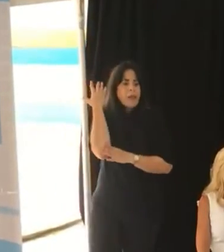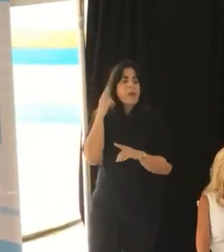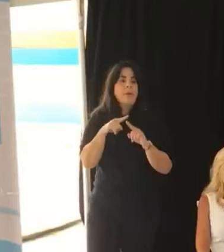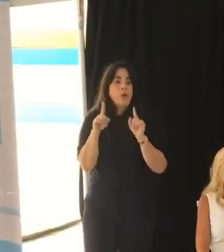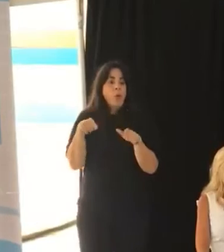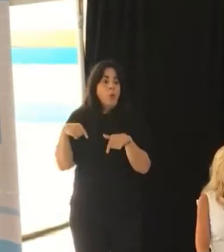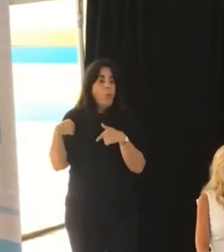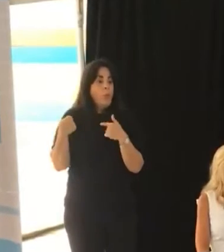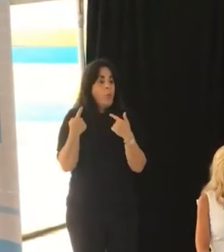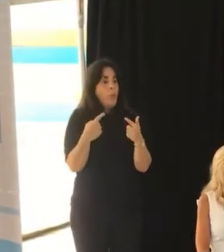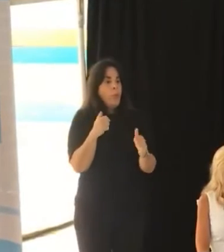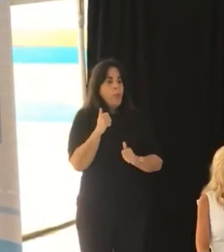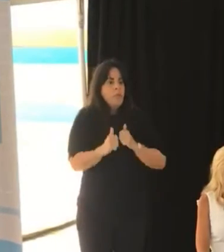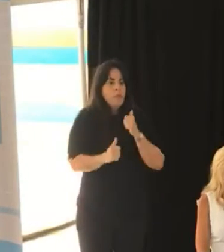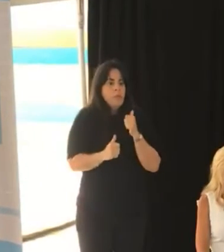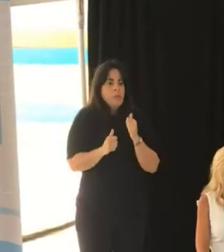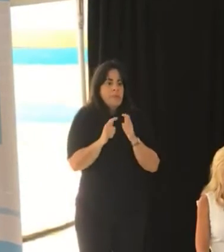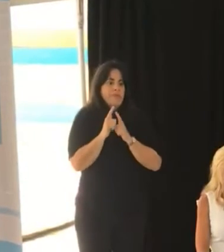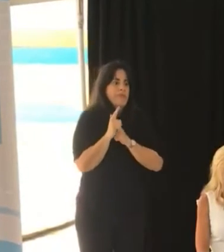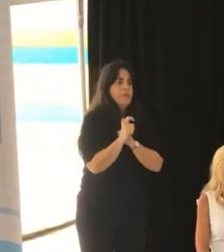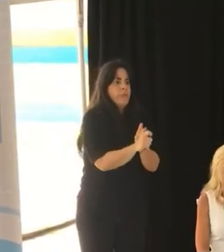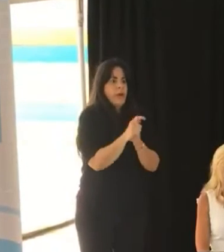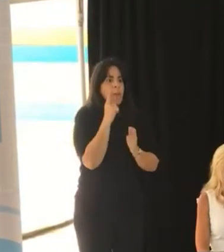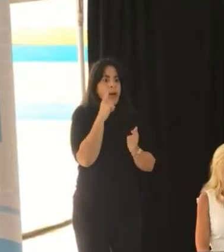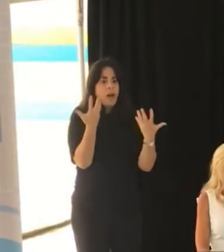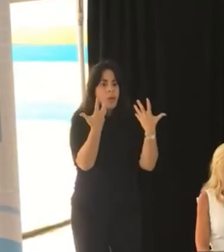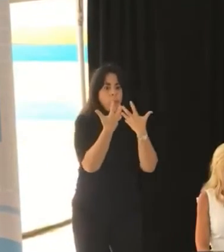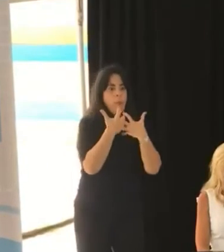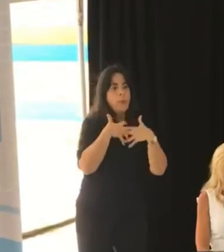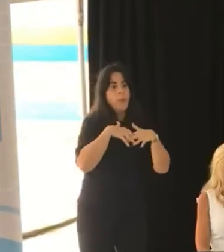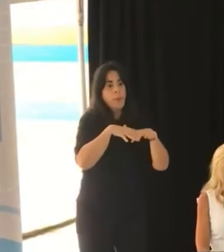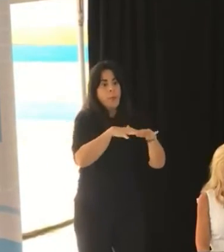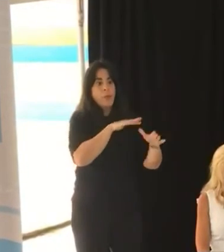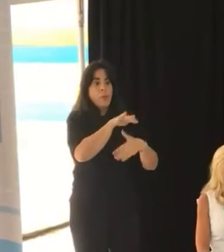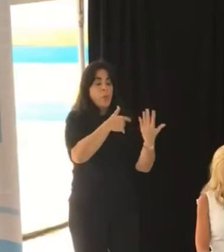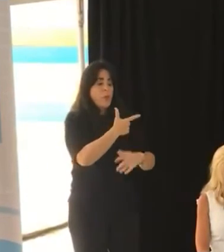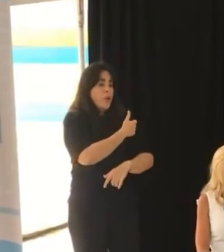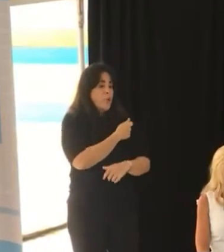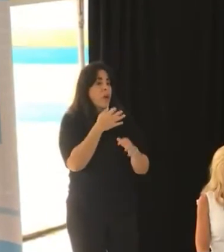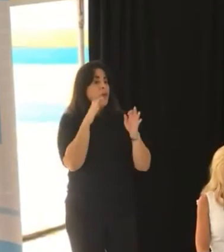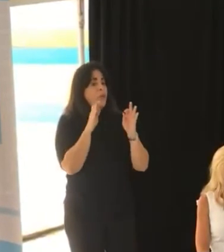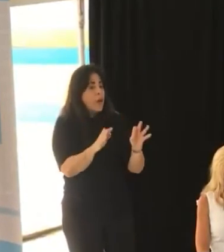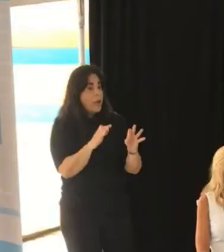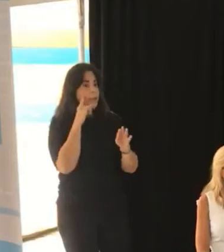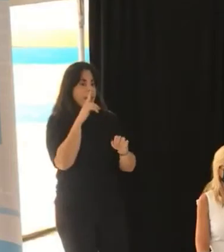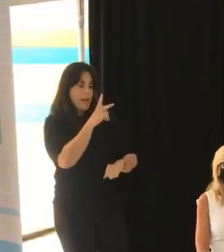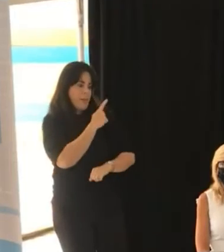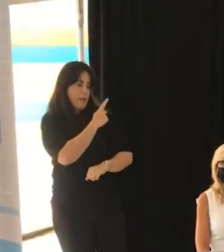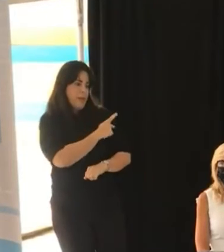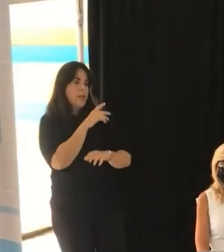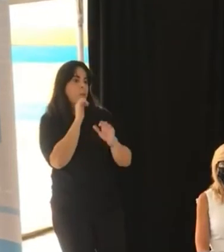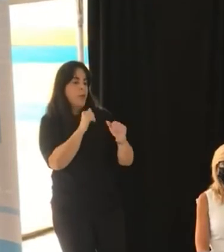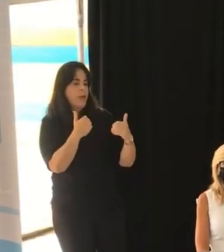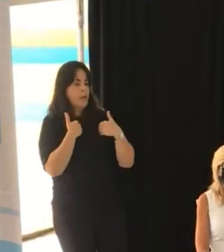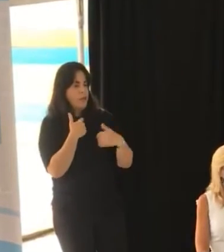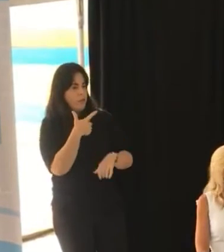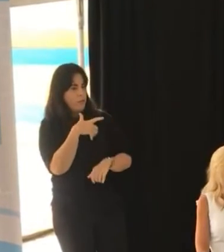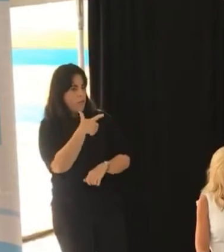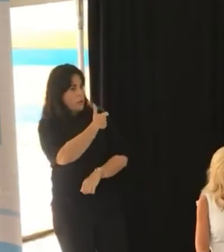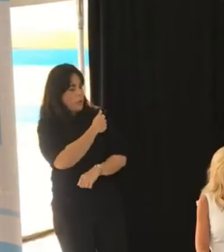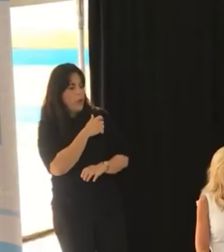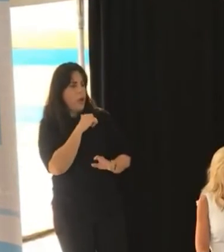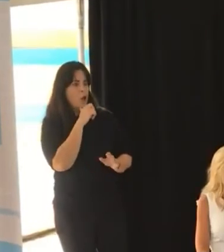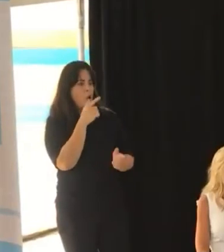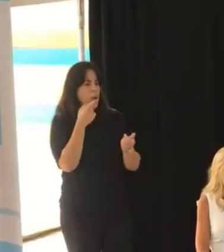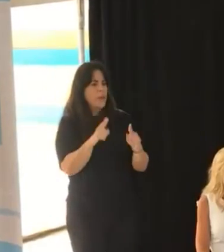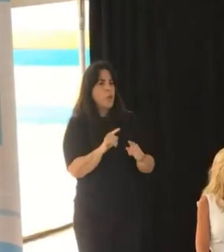venimos corriendo con ese descuadre de vacunas que se está subsanando en todo momento para que ese paciente tenga su vacuna. O sea, no es una